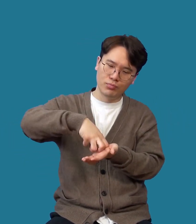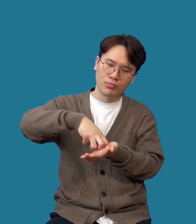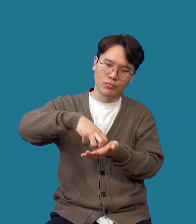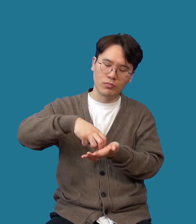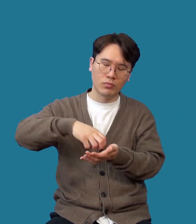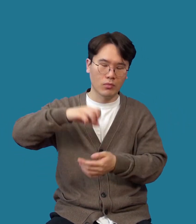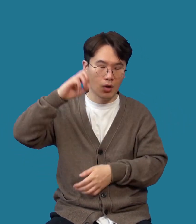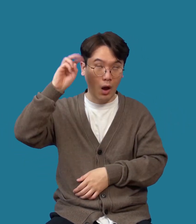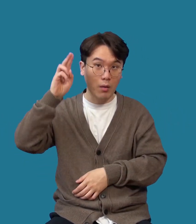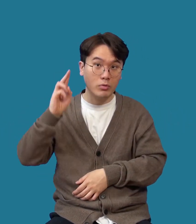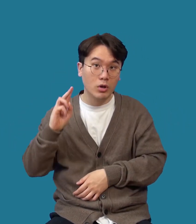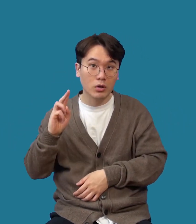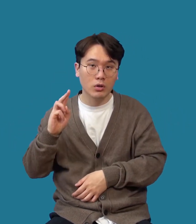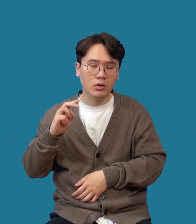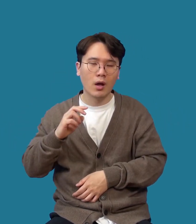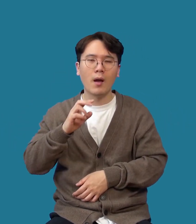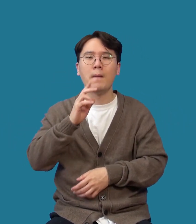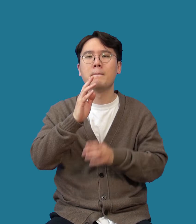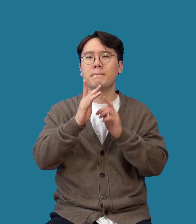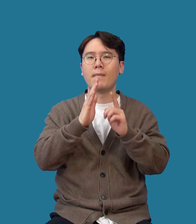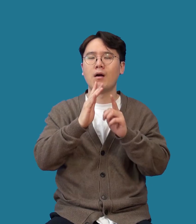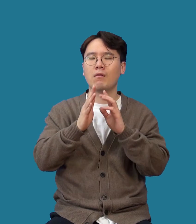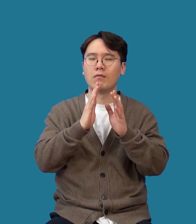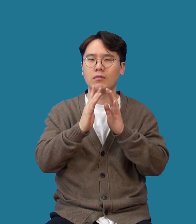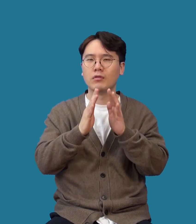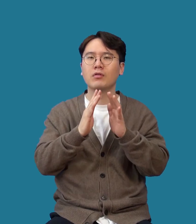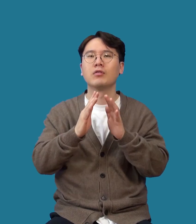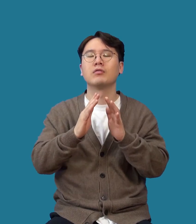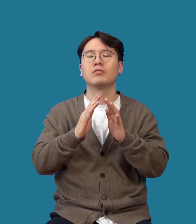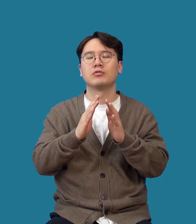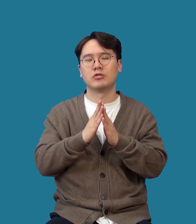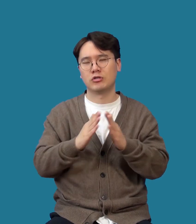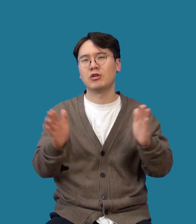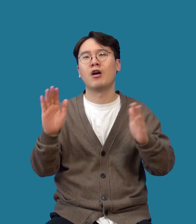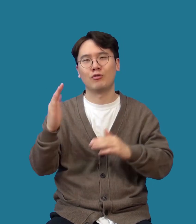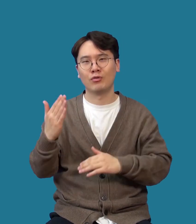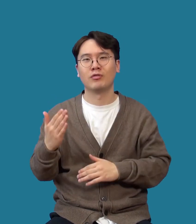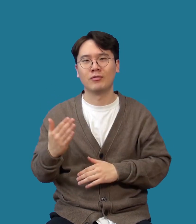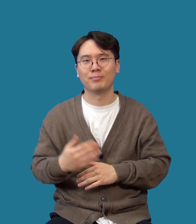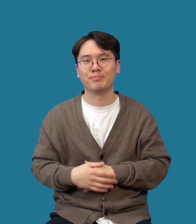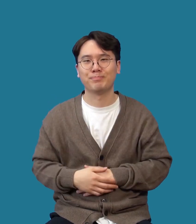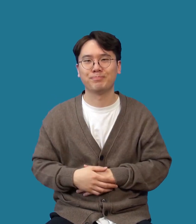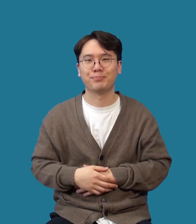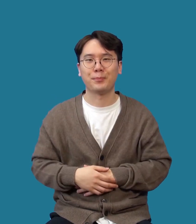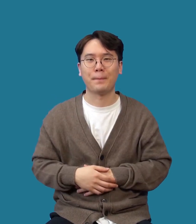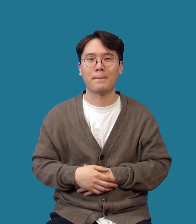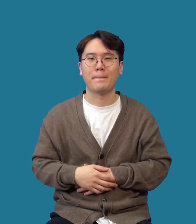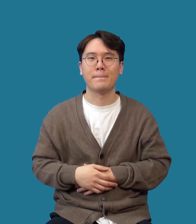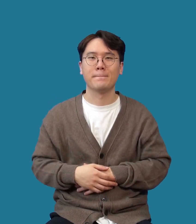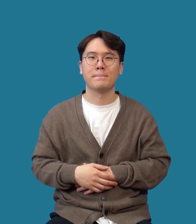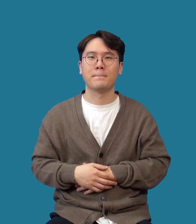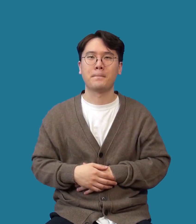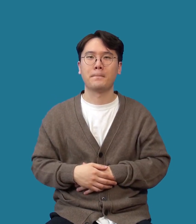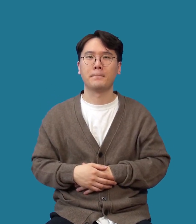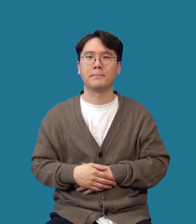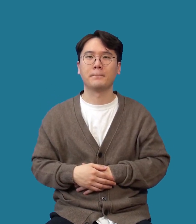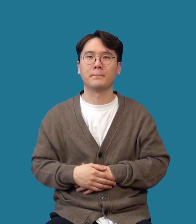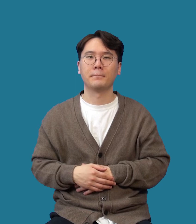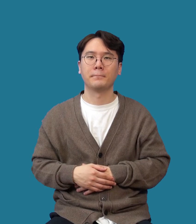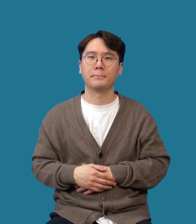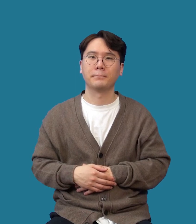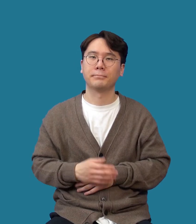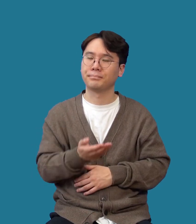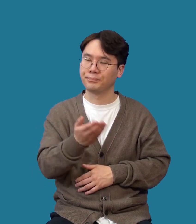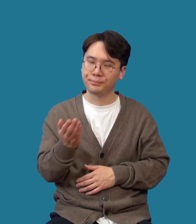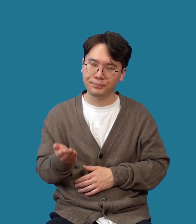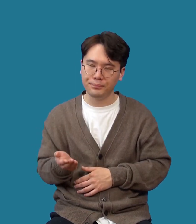말리면서 방언이 터져 나왔습니다. 방언을 그렇게 해서 받았습니다. 여러분,